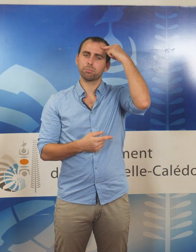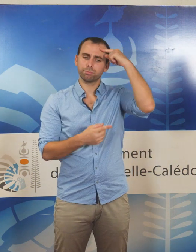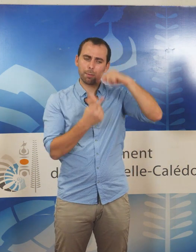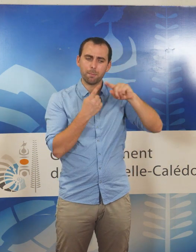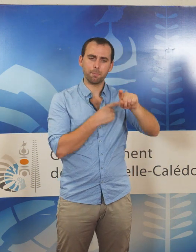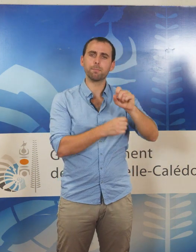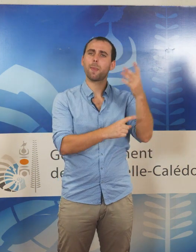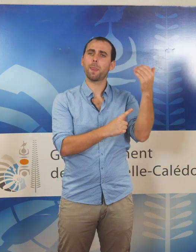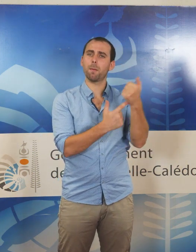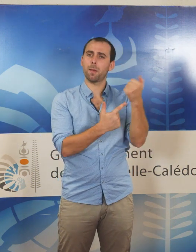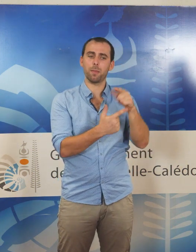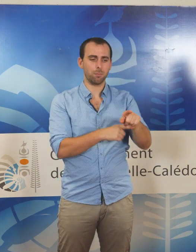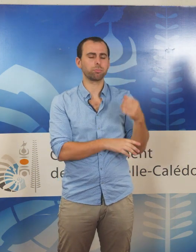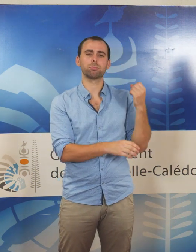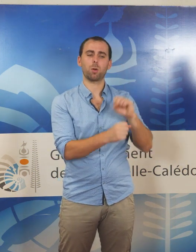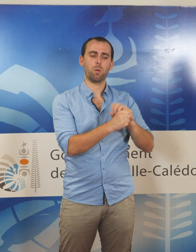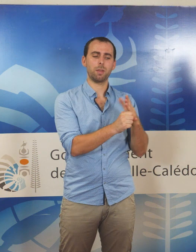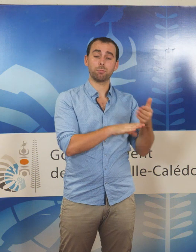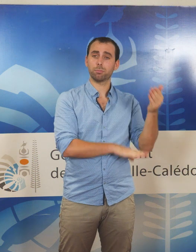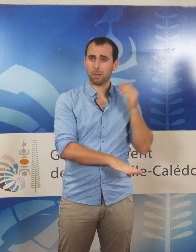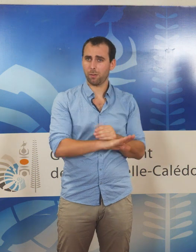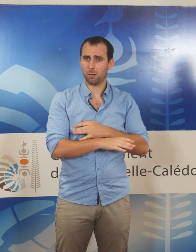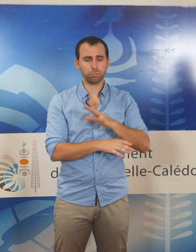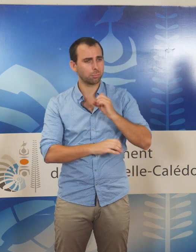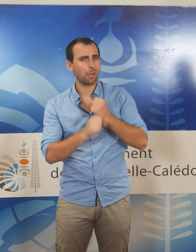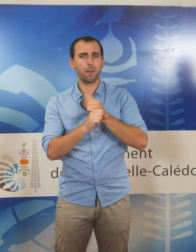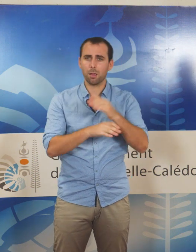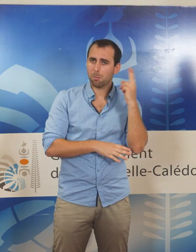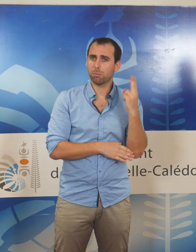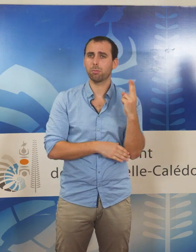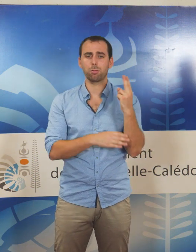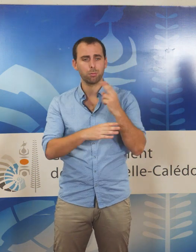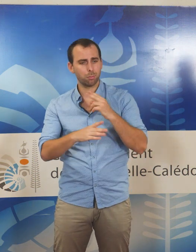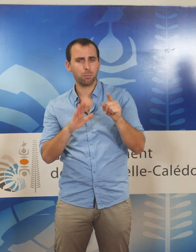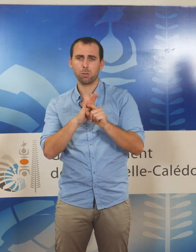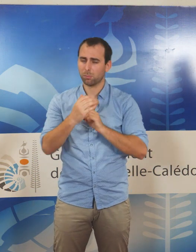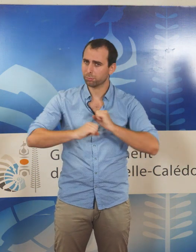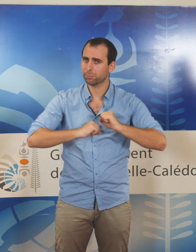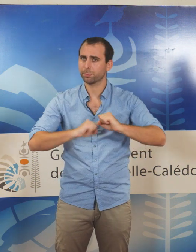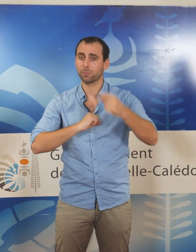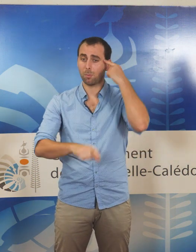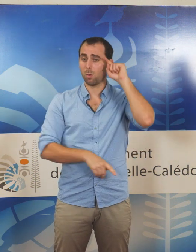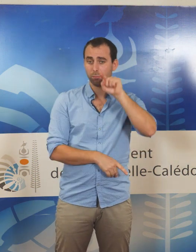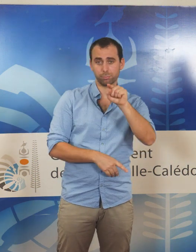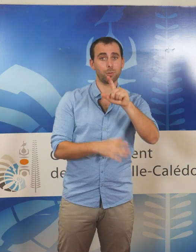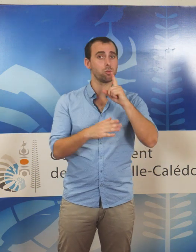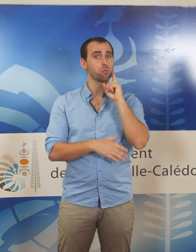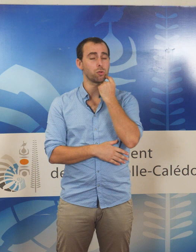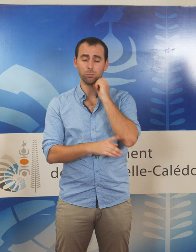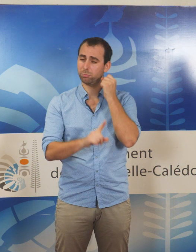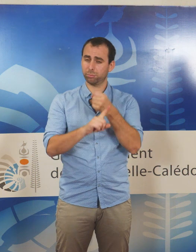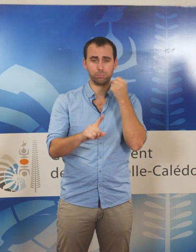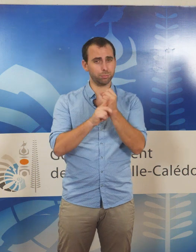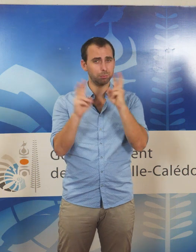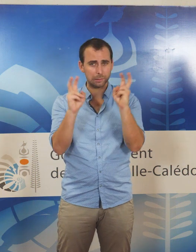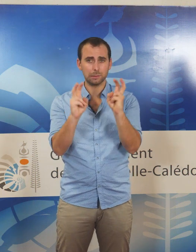et des textes avaient été proposés sur des mesures pour agir contre le sucre. Mais vous savez,